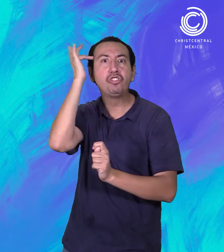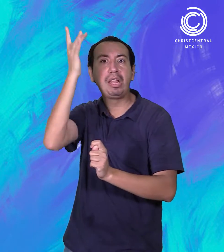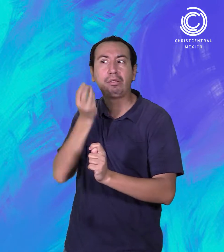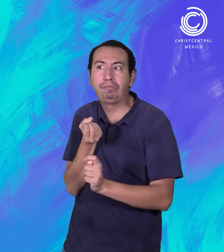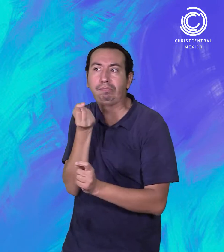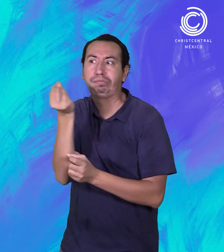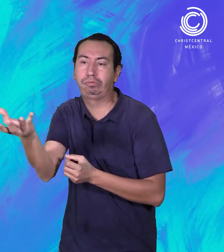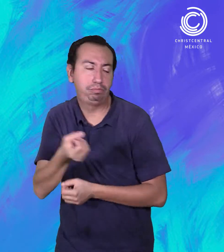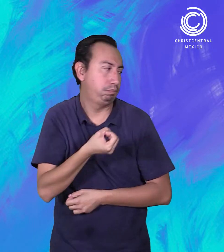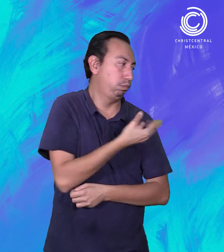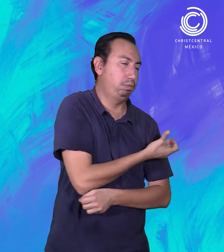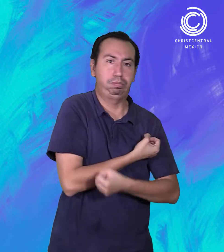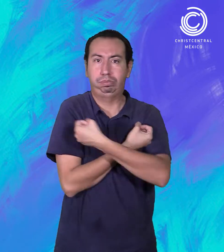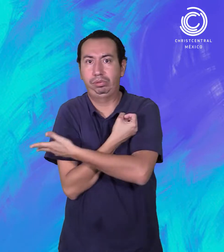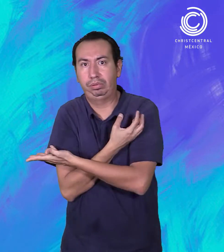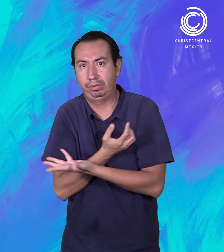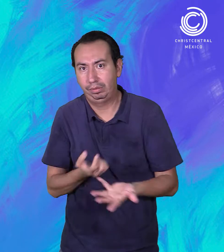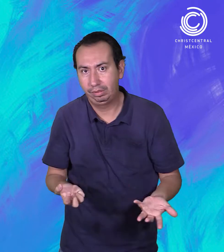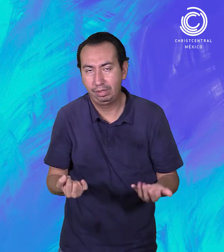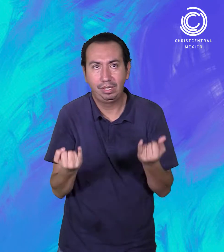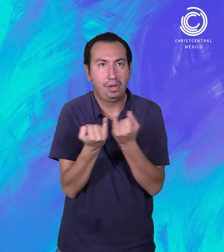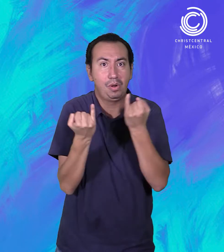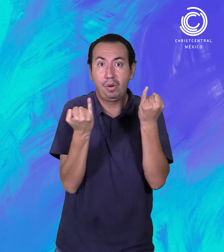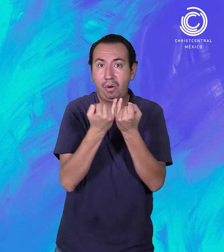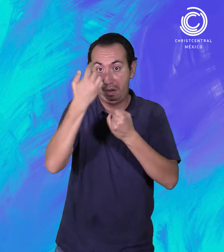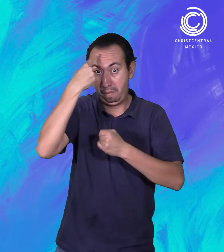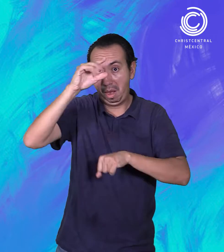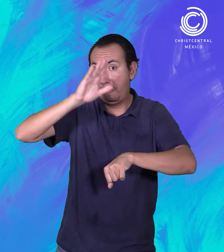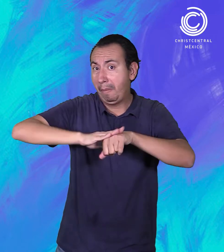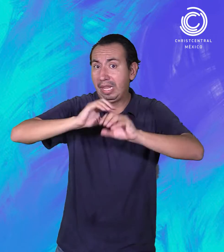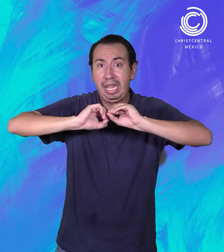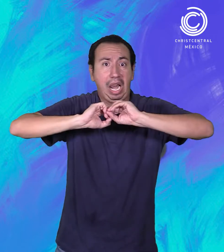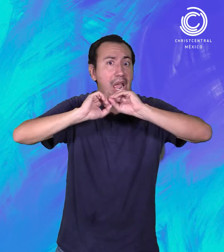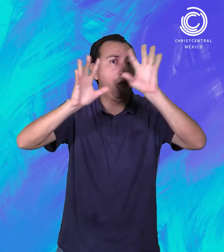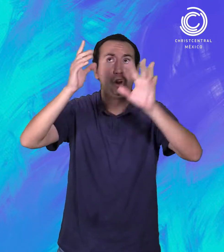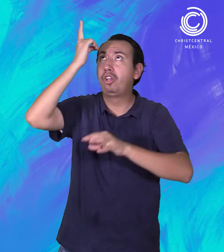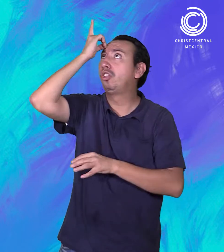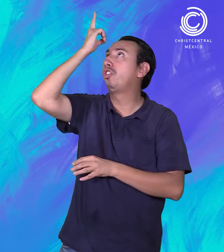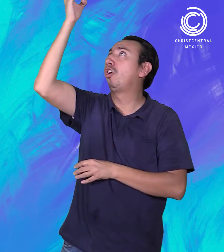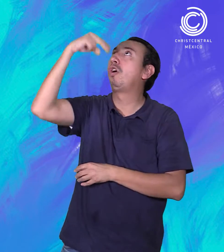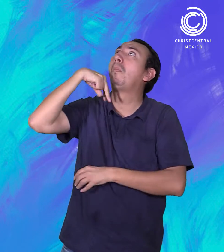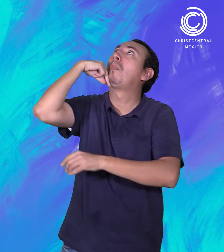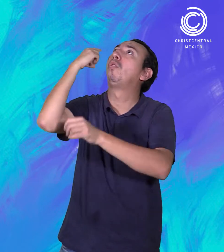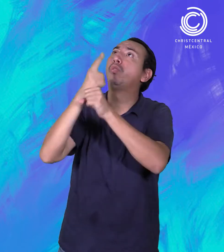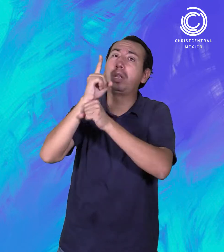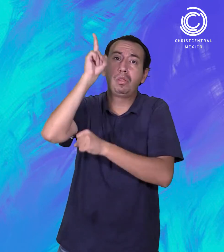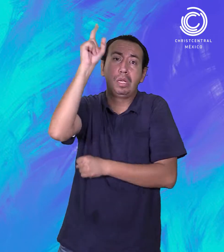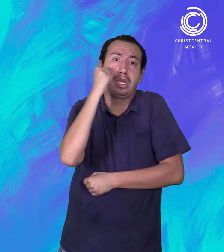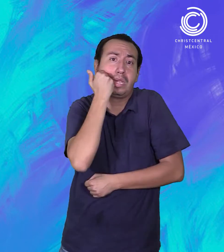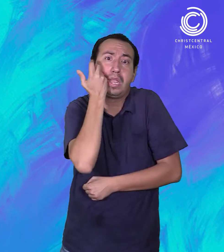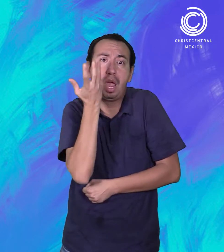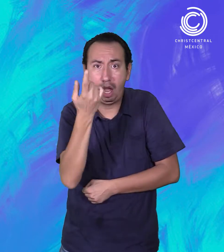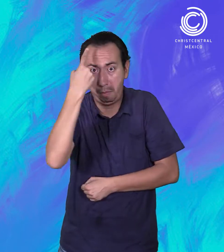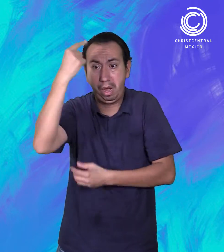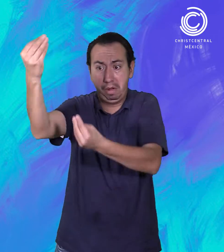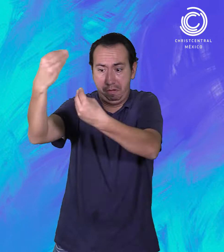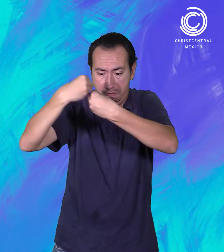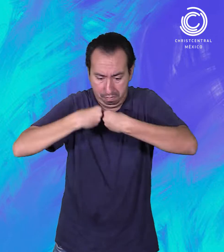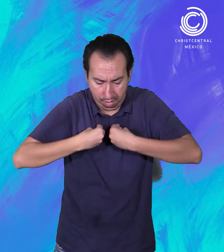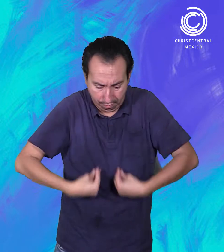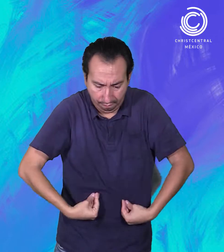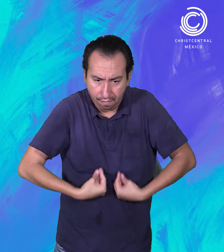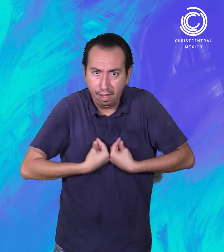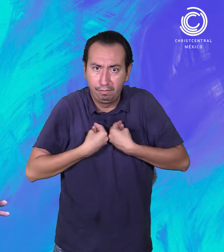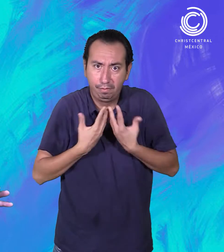poder discernir y tener un poco más de claridad de la voluntad de Dios para poderla experimentar en su